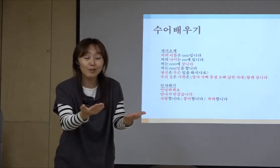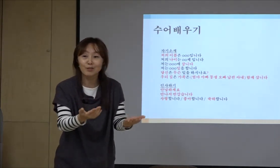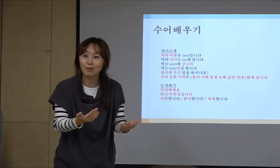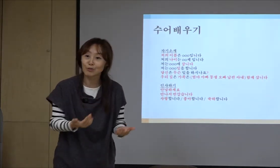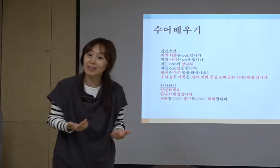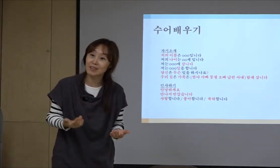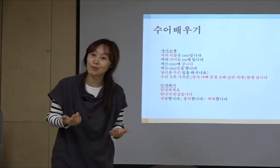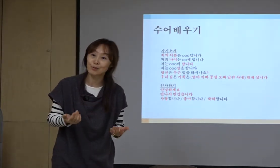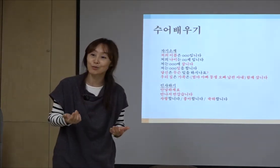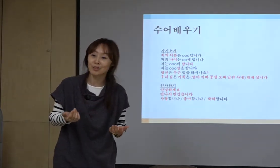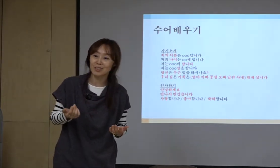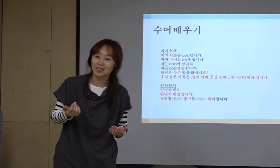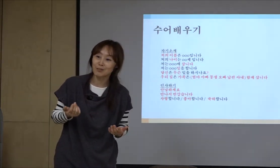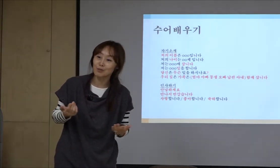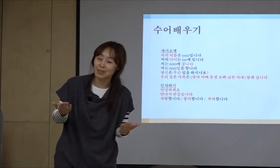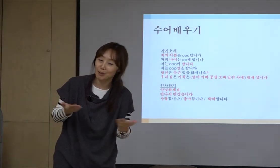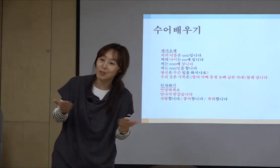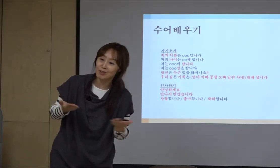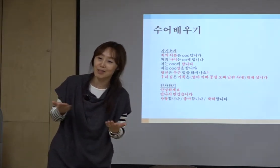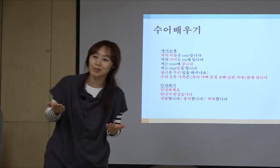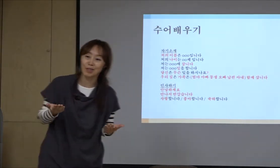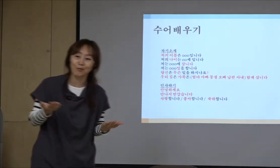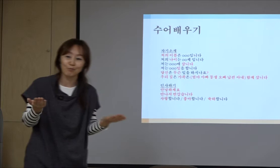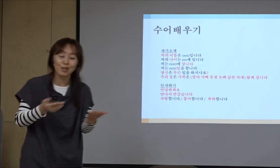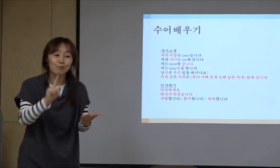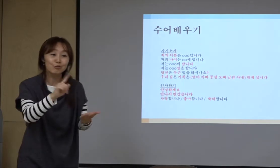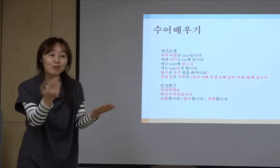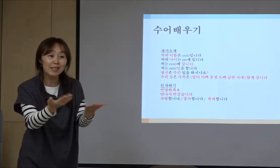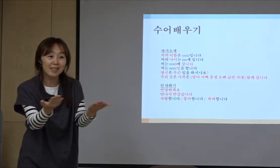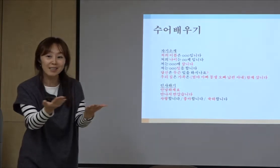이렇게 좀 땡각해 두고 또 이제 질문의 표정을 하면 되고 무슨 일?